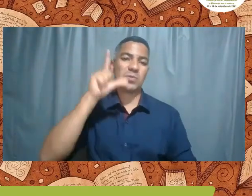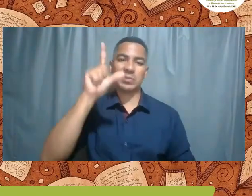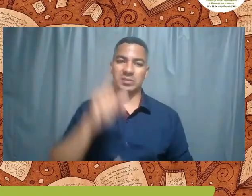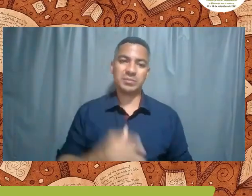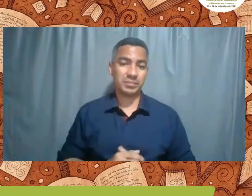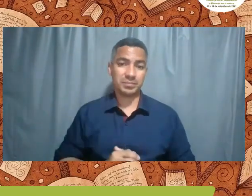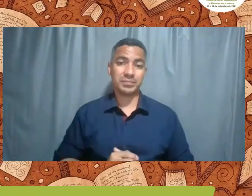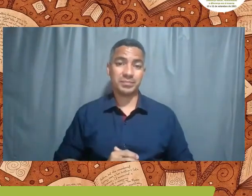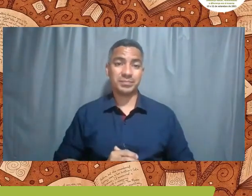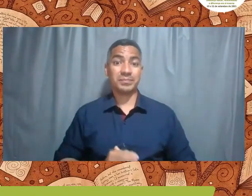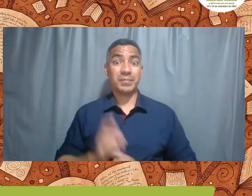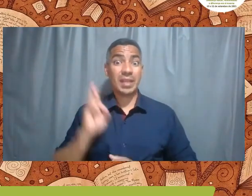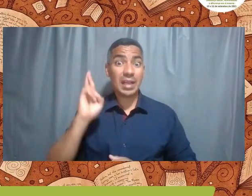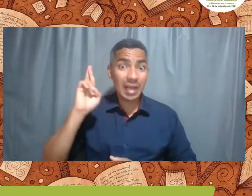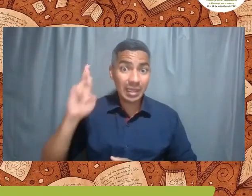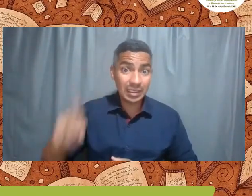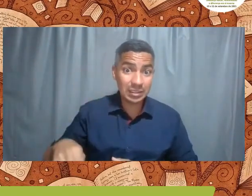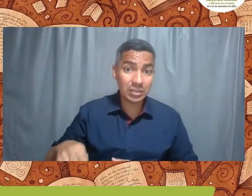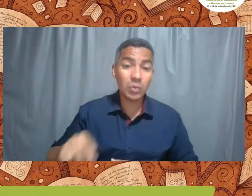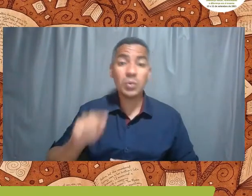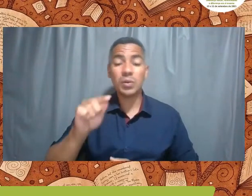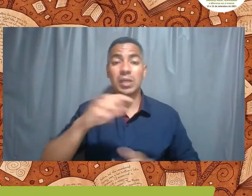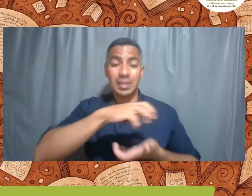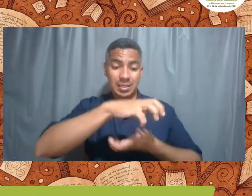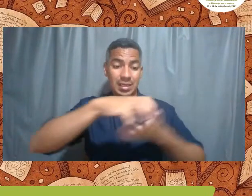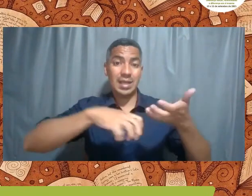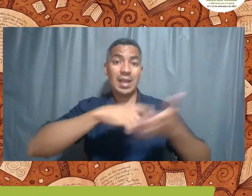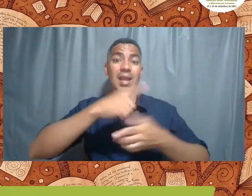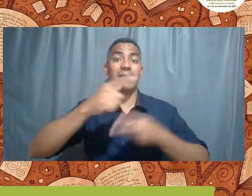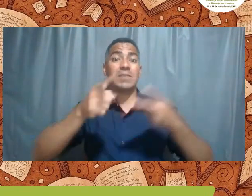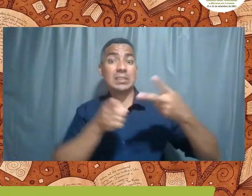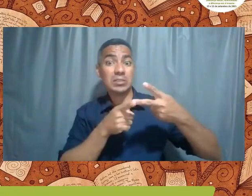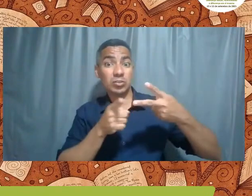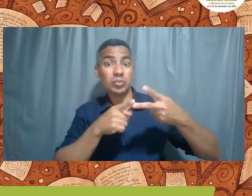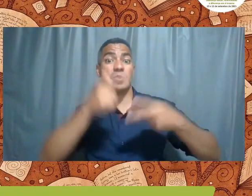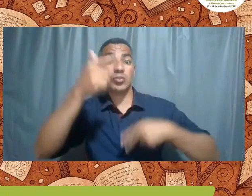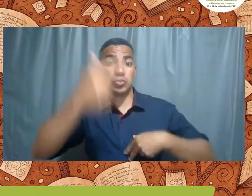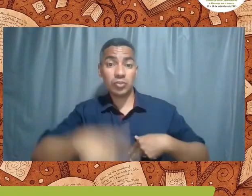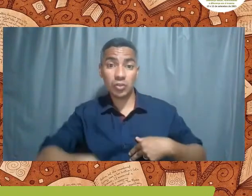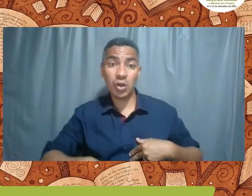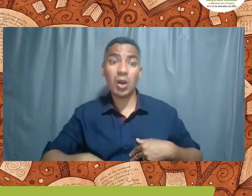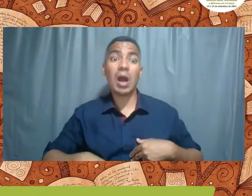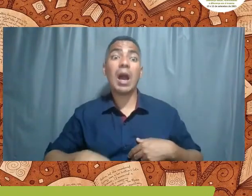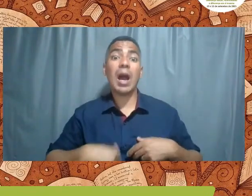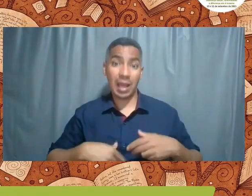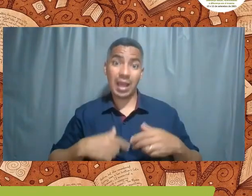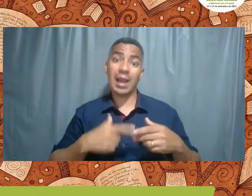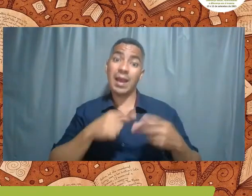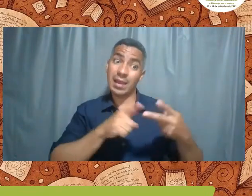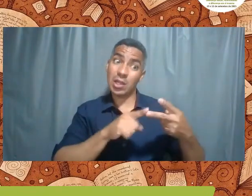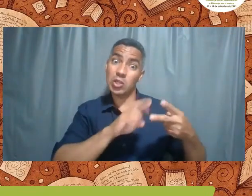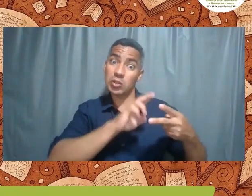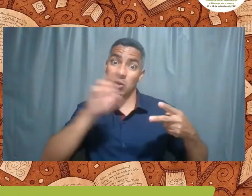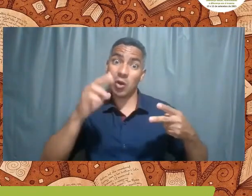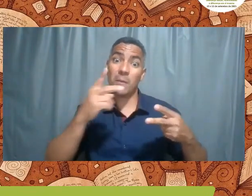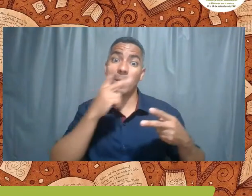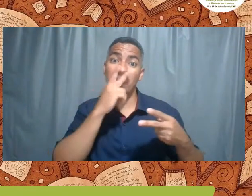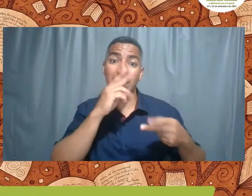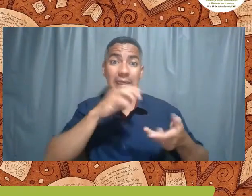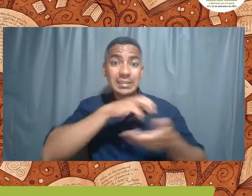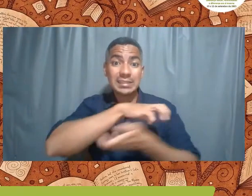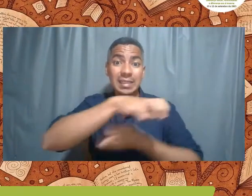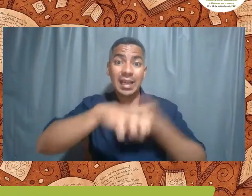esse segundo movimento feminista foi denominado de feminismo igualitário, né, diferente do